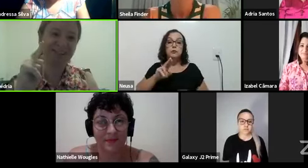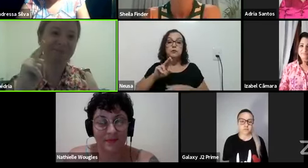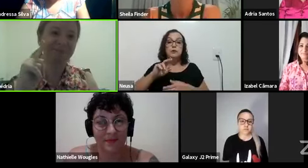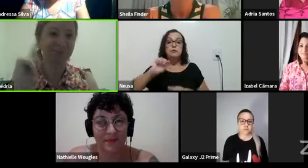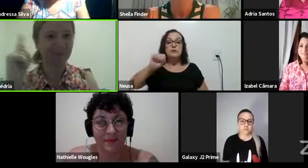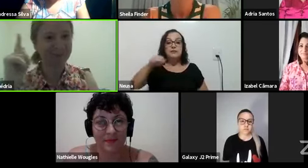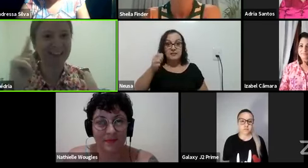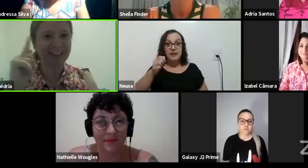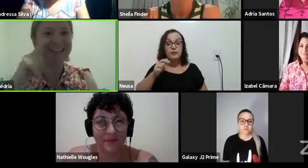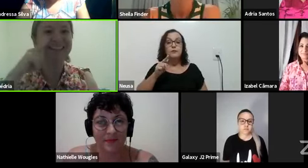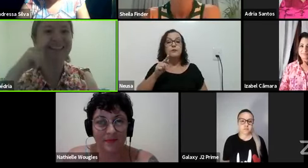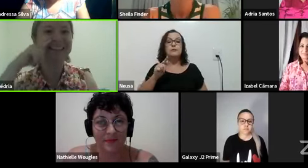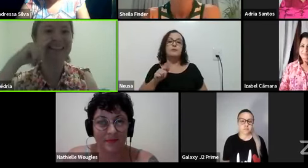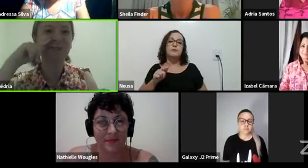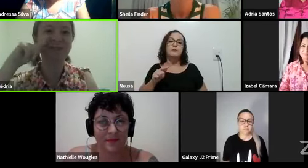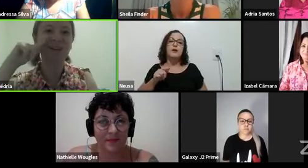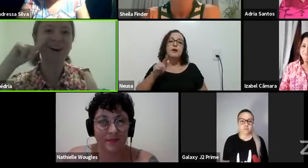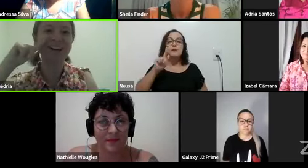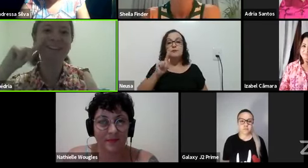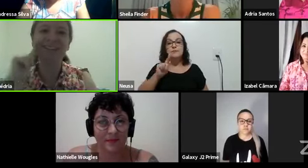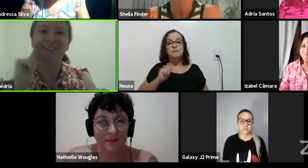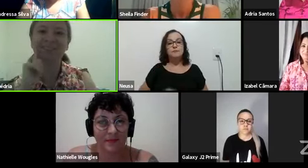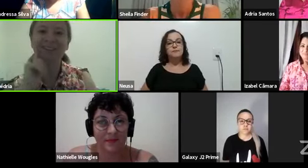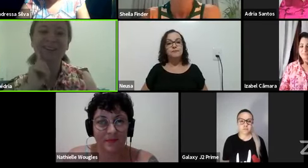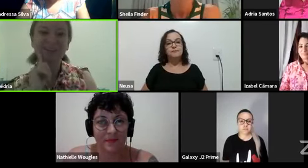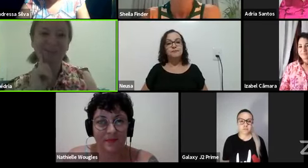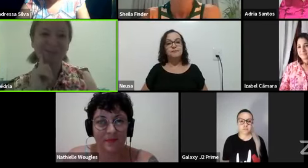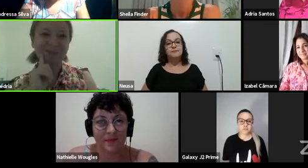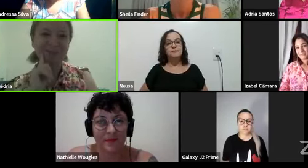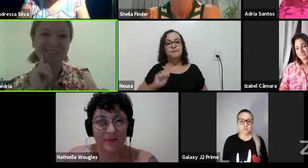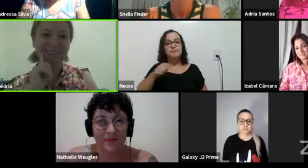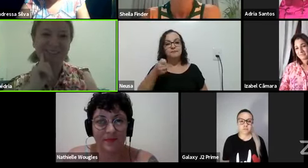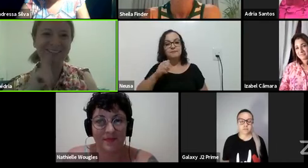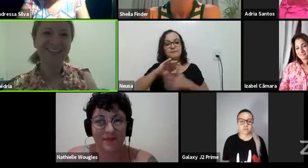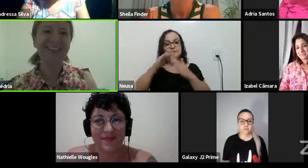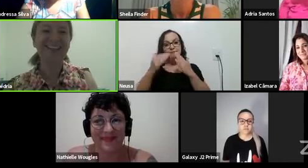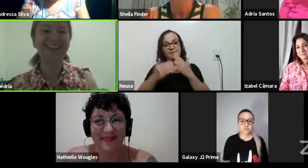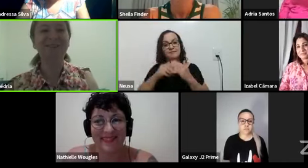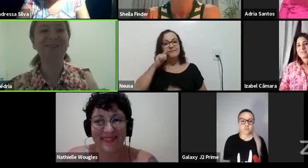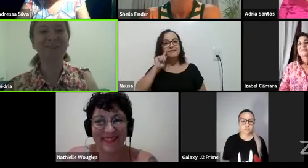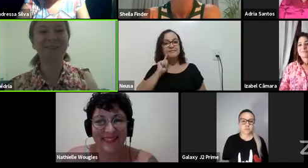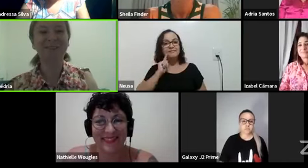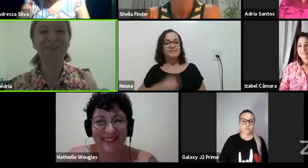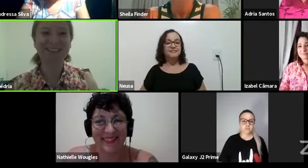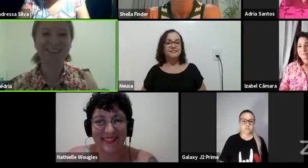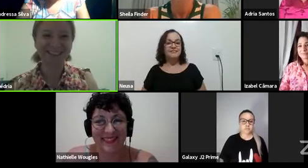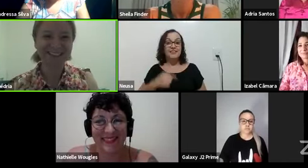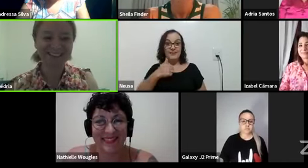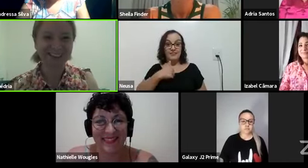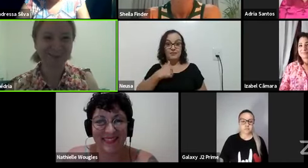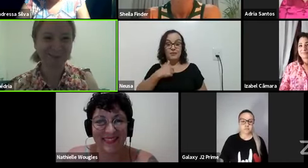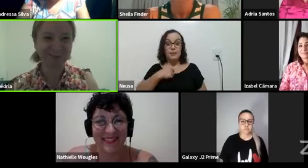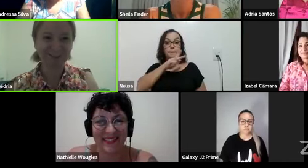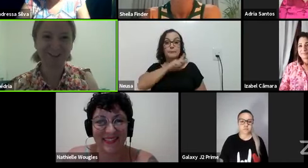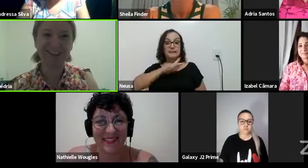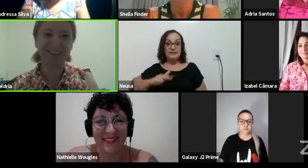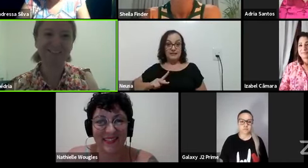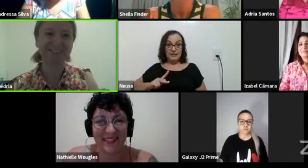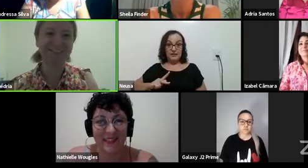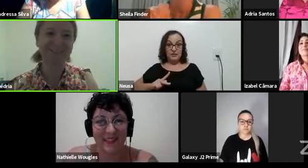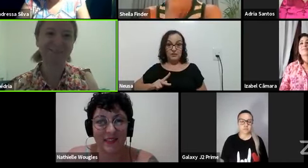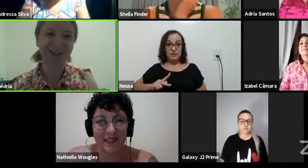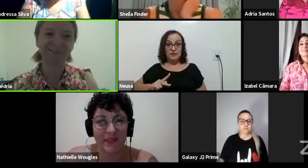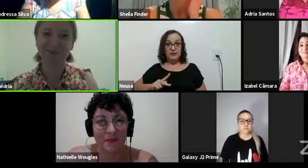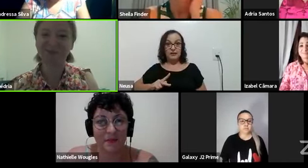sinal do G, meu nome é Guedria, né? E ele contorna então o meu sorriso. Eu sou presidente da AMA Brusque,